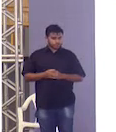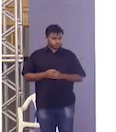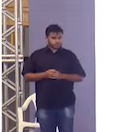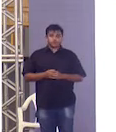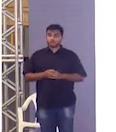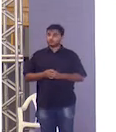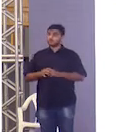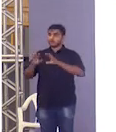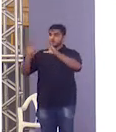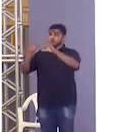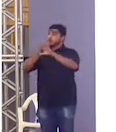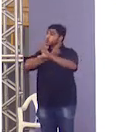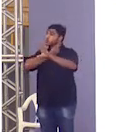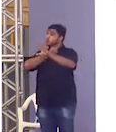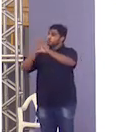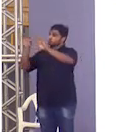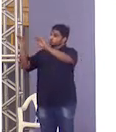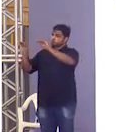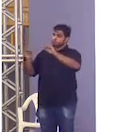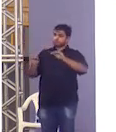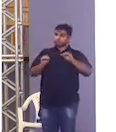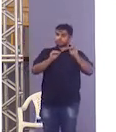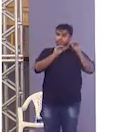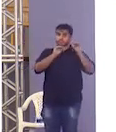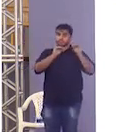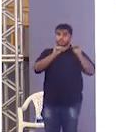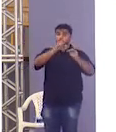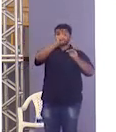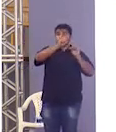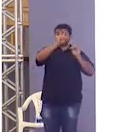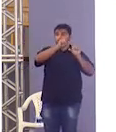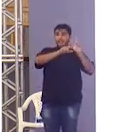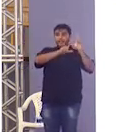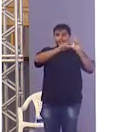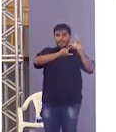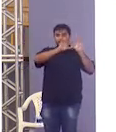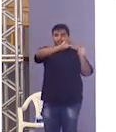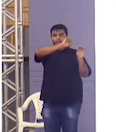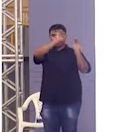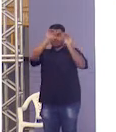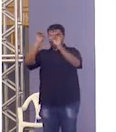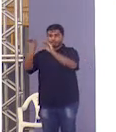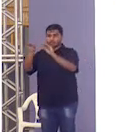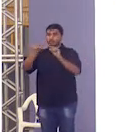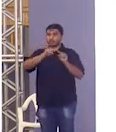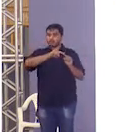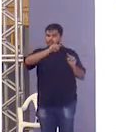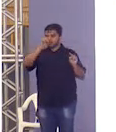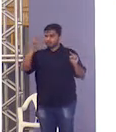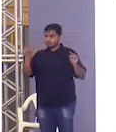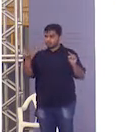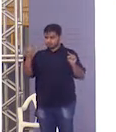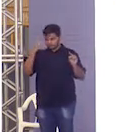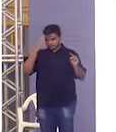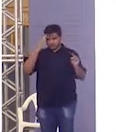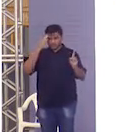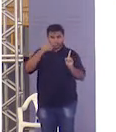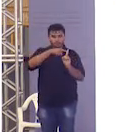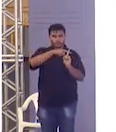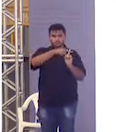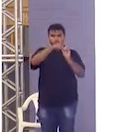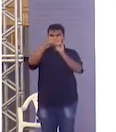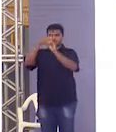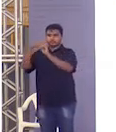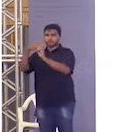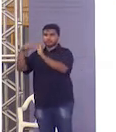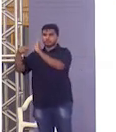mundo muda de sinal. Esse X e esse X, quando eu somo, fica 3X. E esse X para